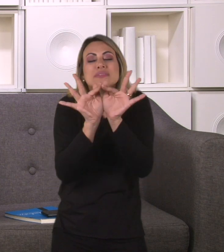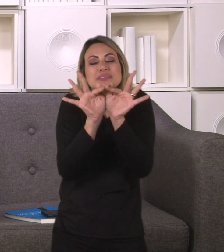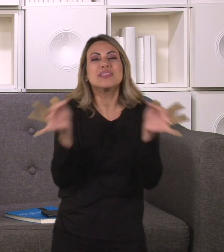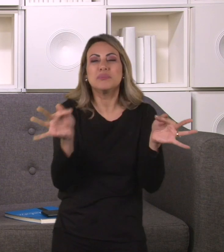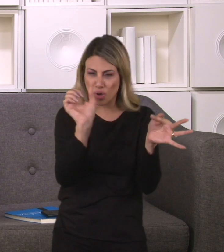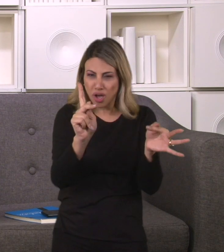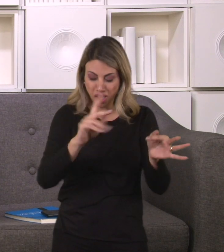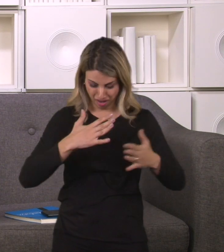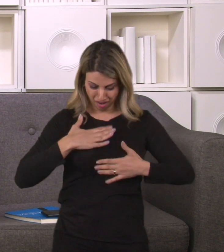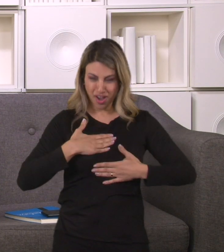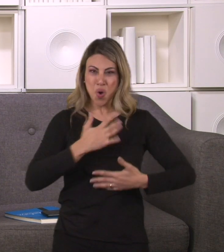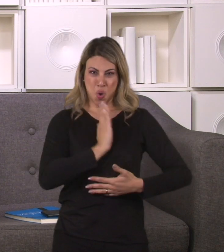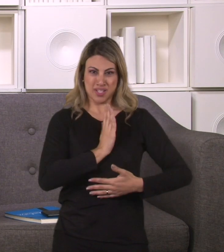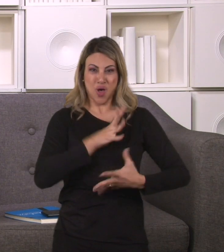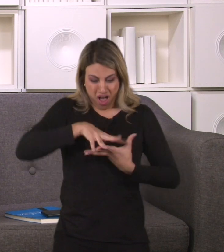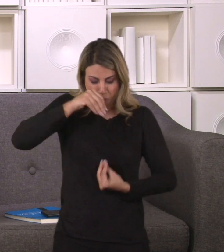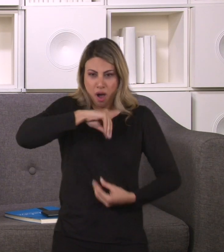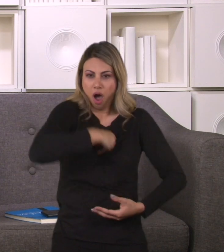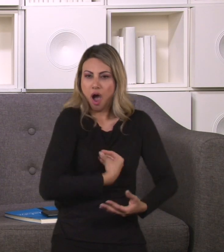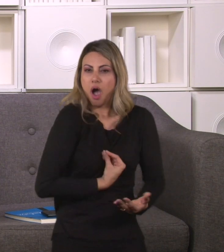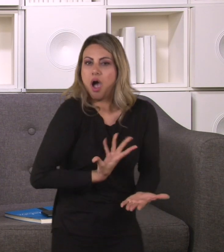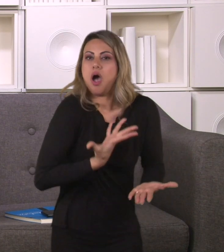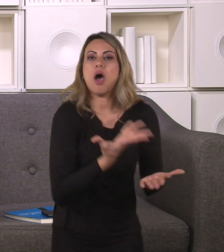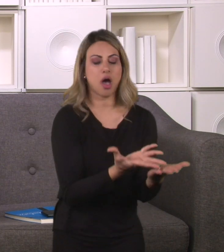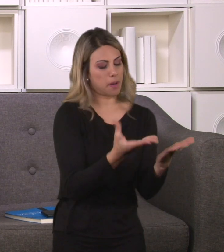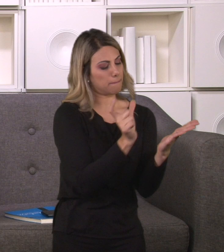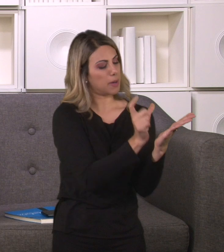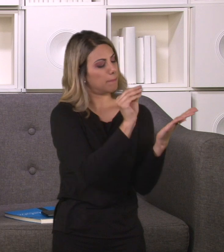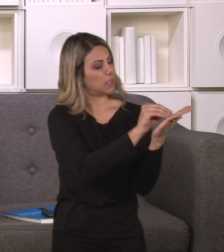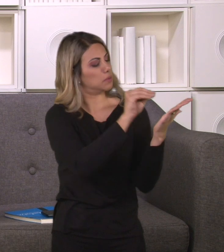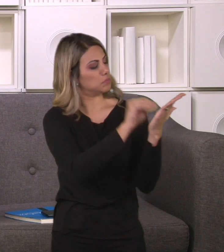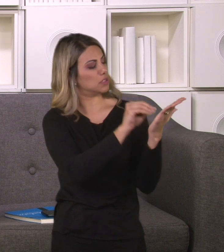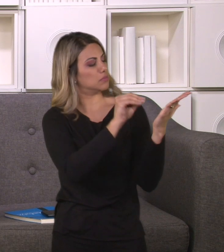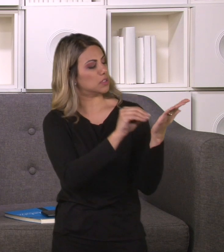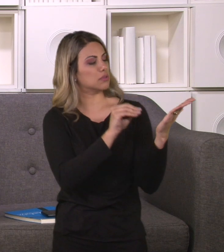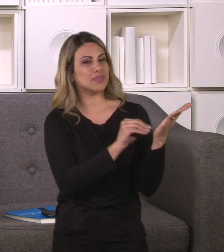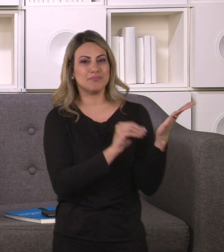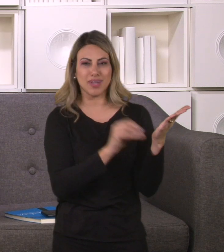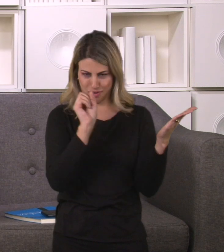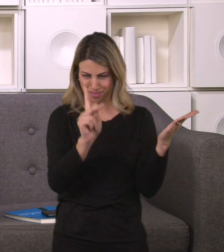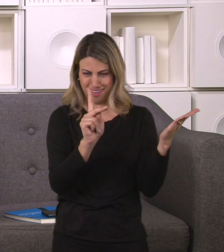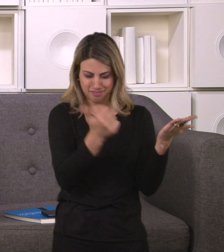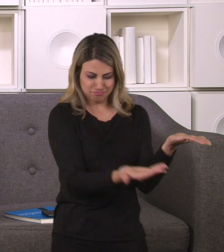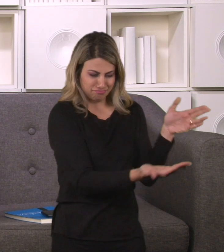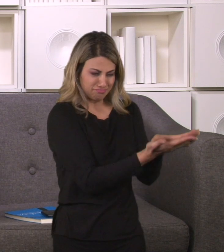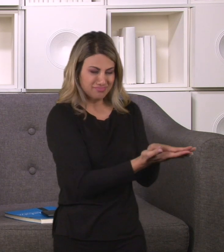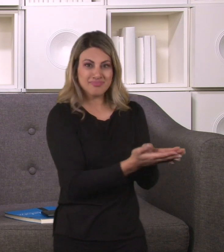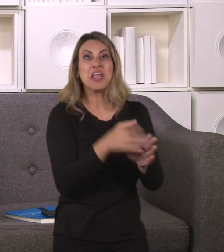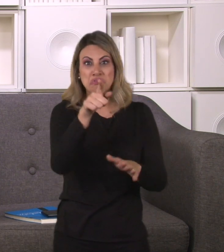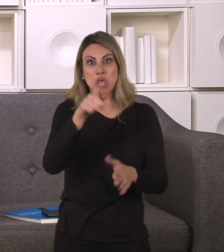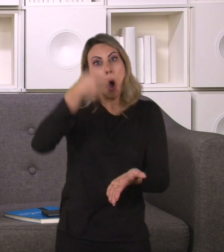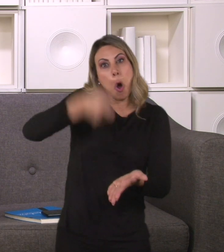venha lá de dentro de você, do seu coração. E isso significa que você não é obrigado, nem obrigada